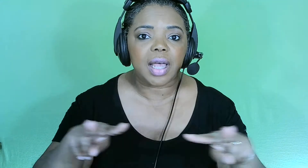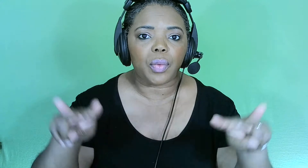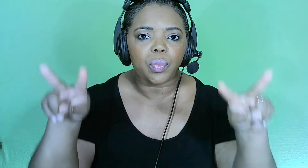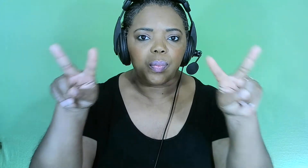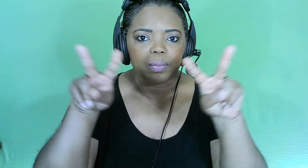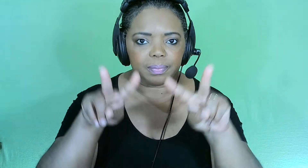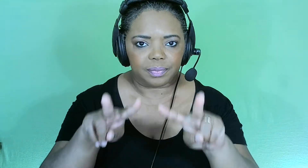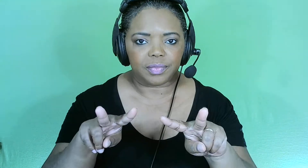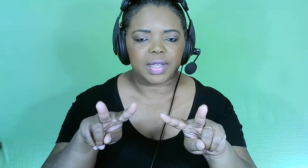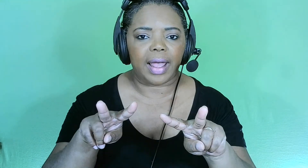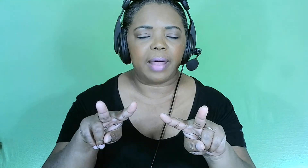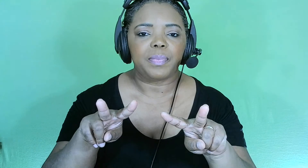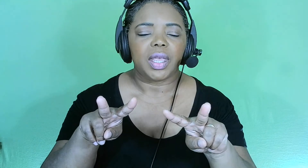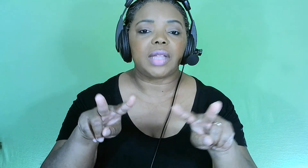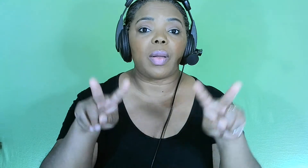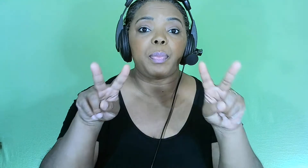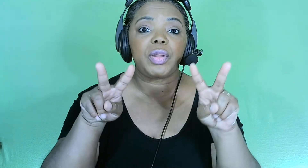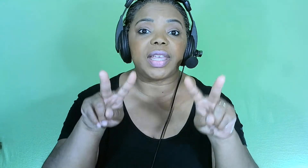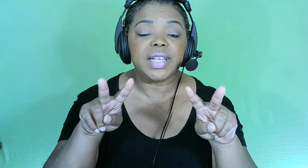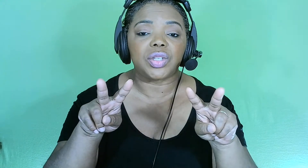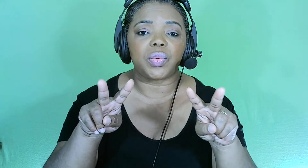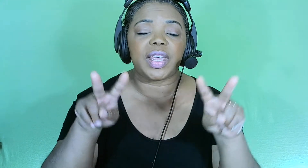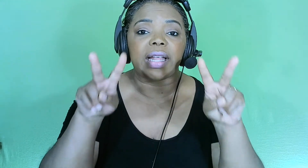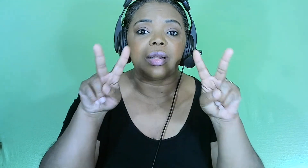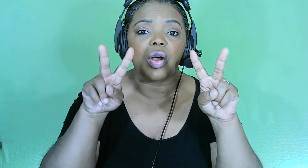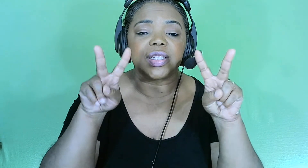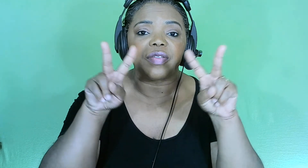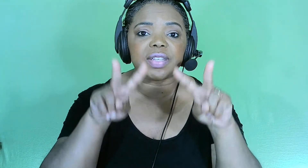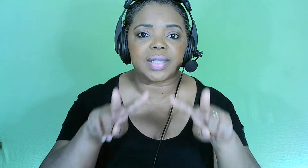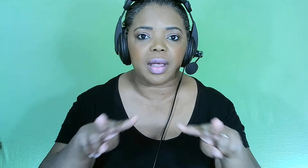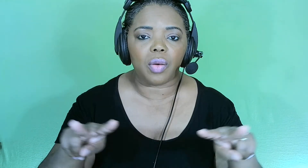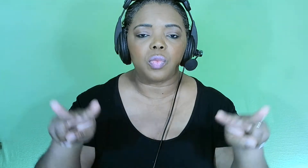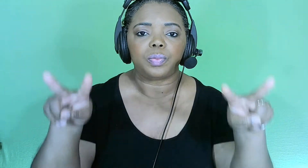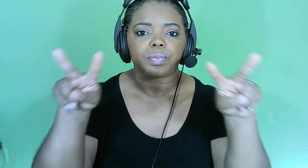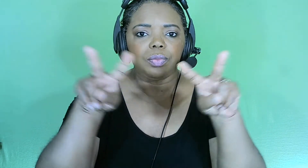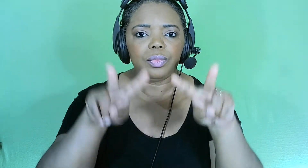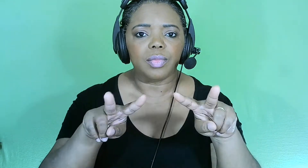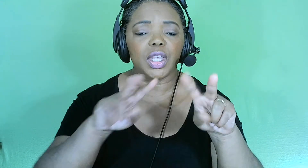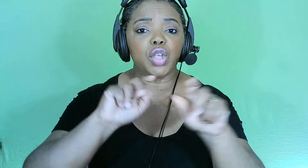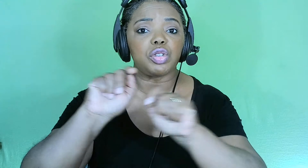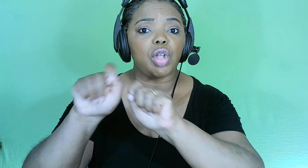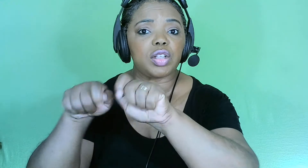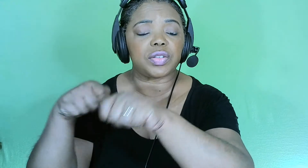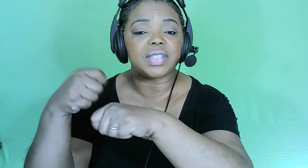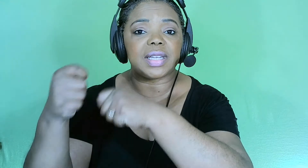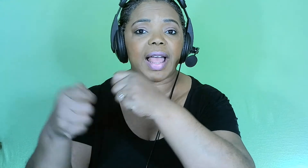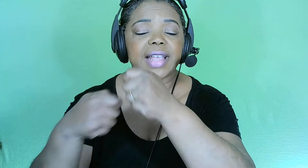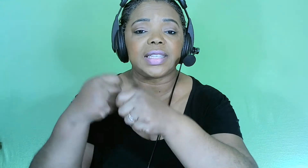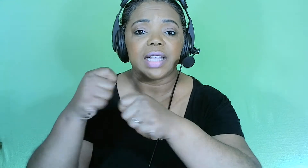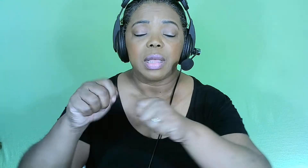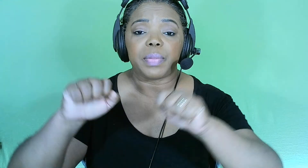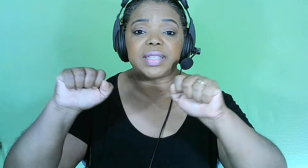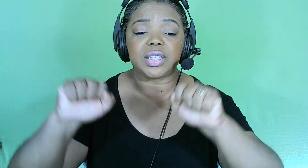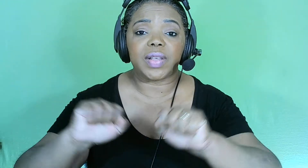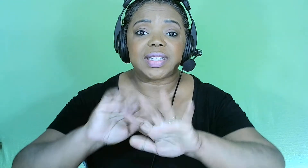visão, tá? Então é por isso que a nossa visão e os nossos sinais precisam